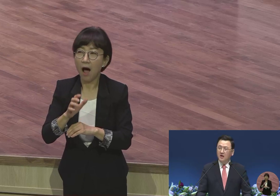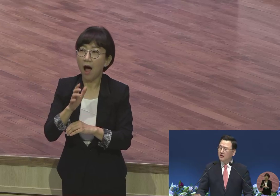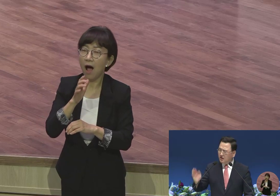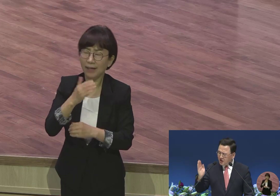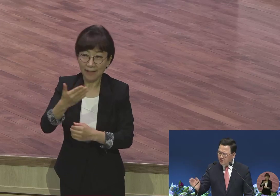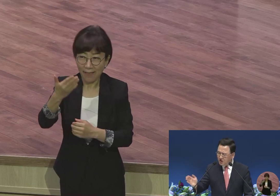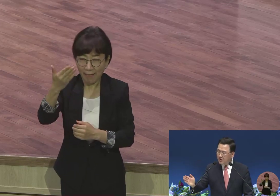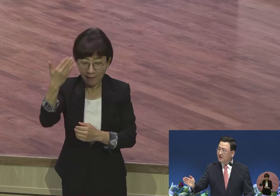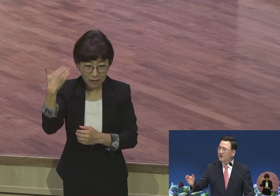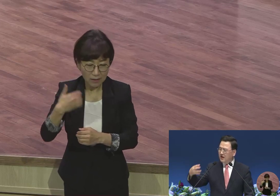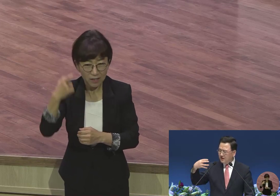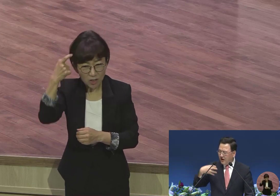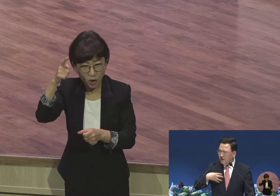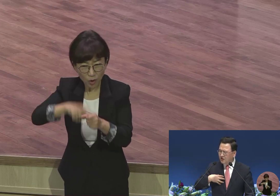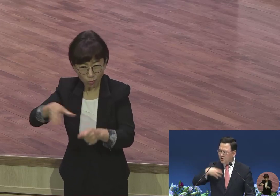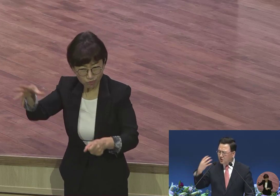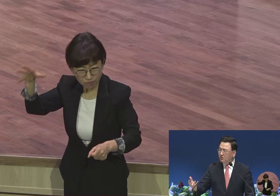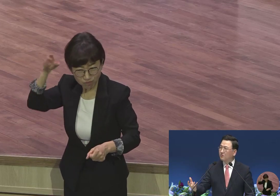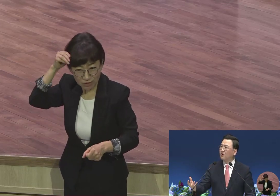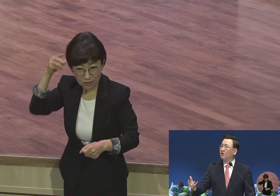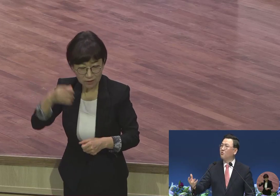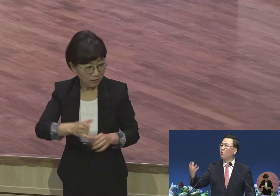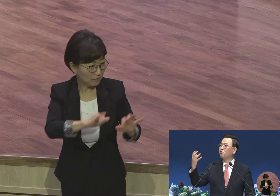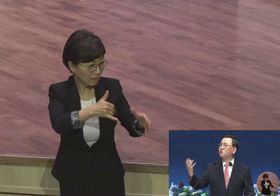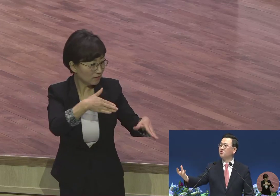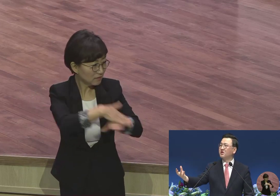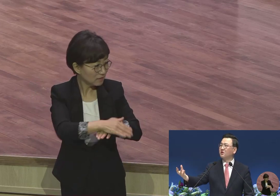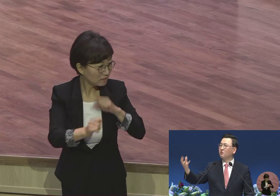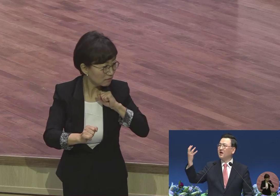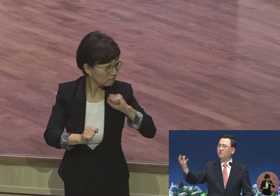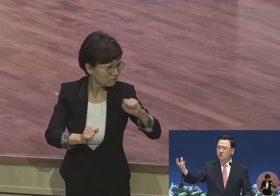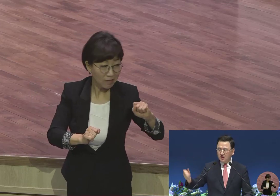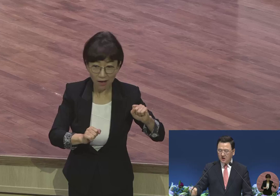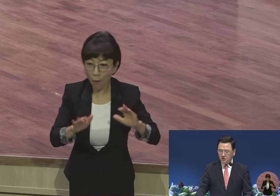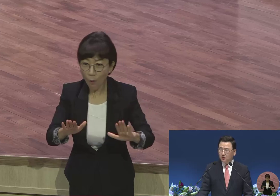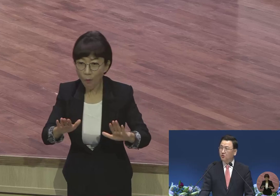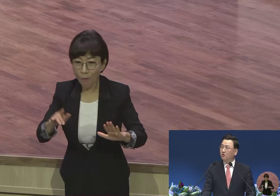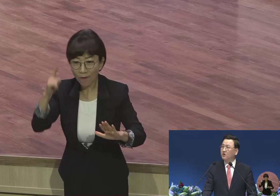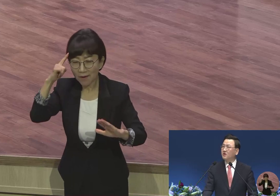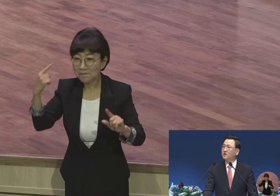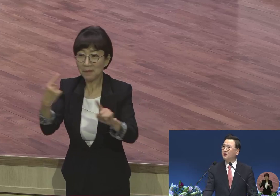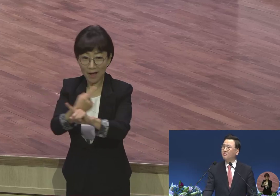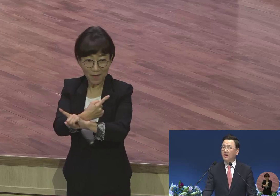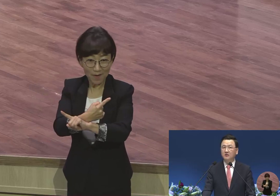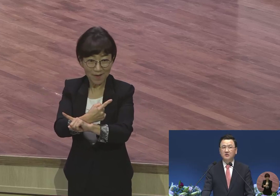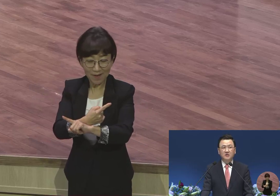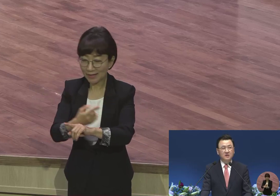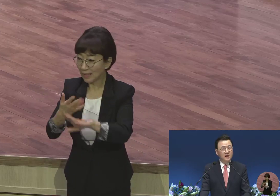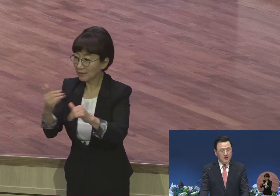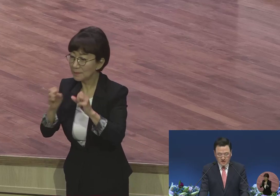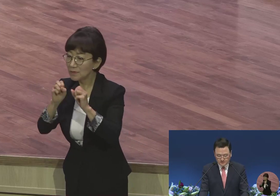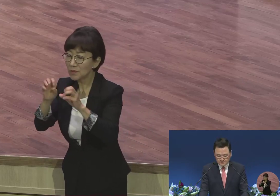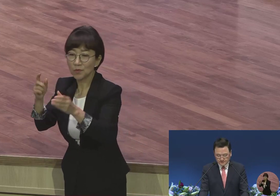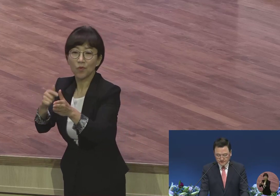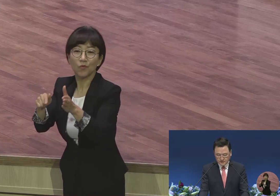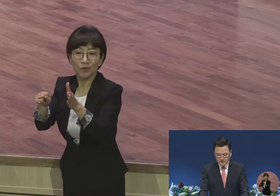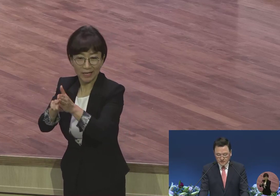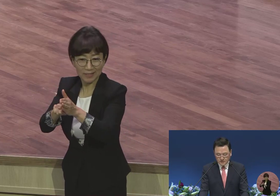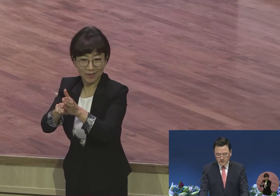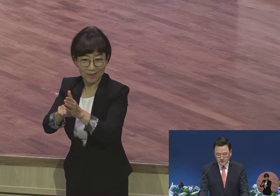인생이 237이라는 나를 뛰어넘어 복음을 위해 살고 남을 위해 살 수 있도록 인생을 바꾸신 그